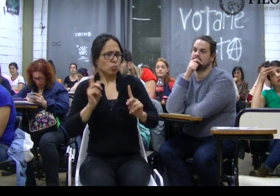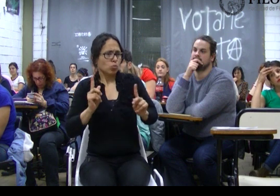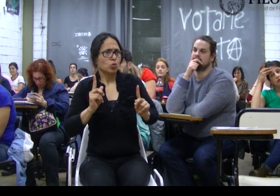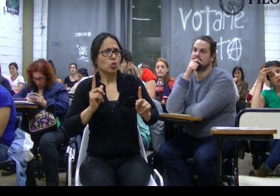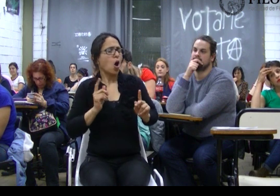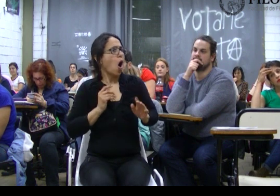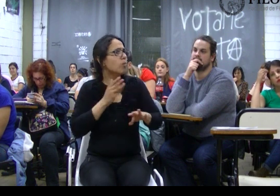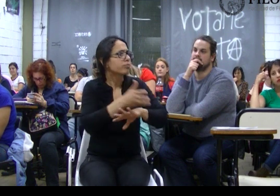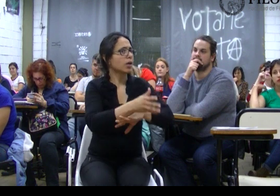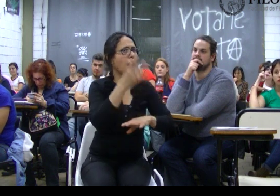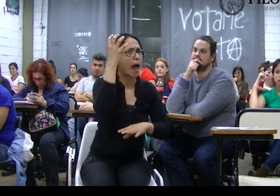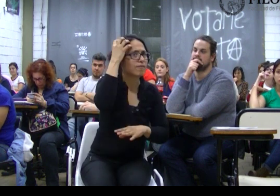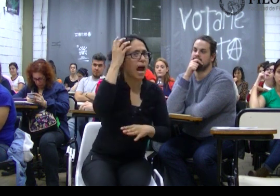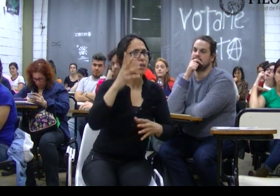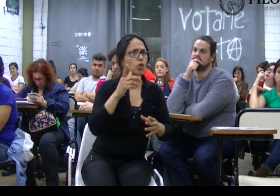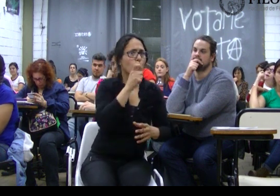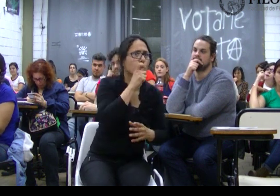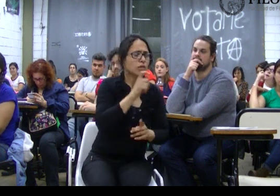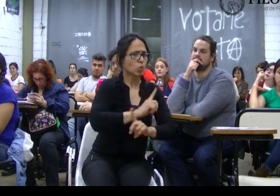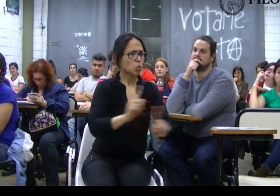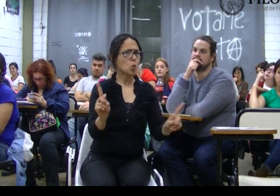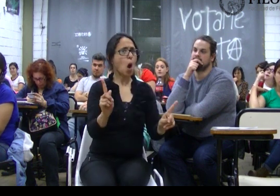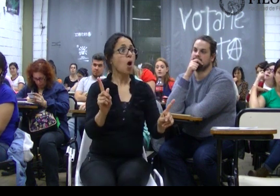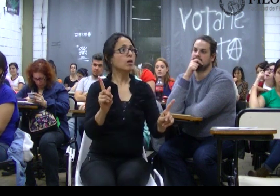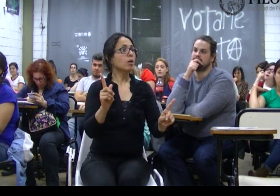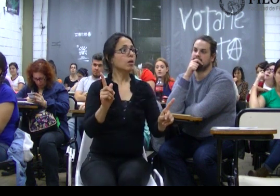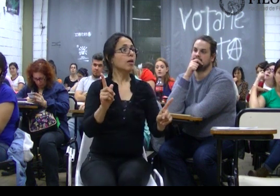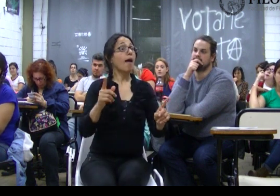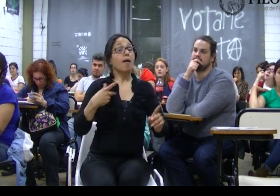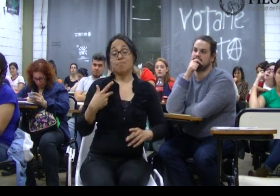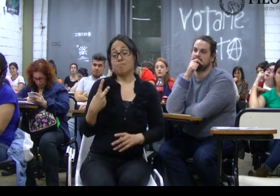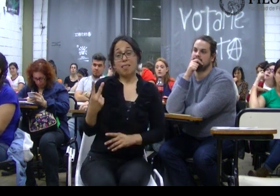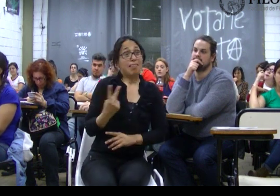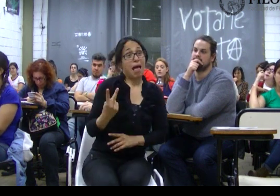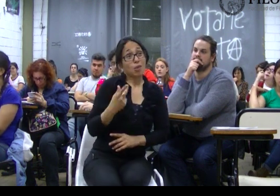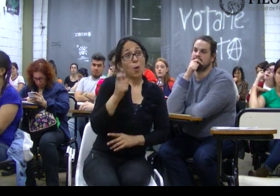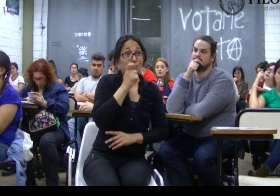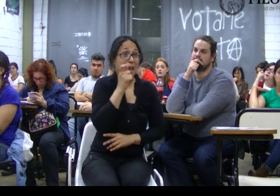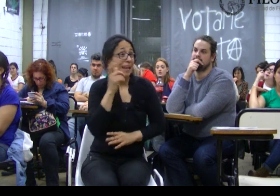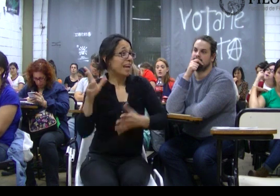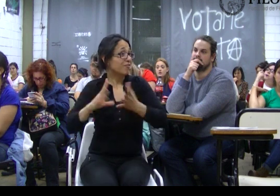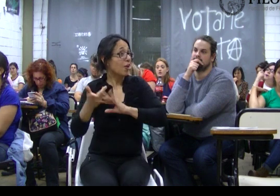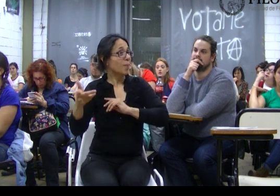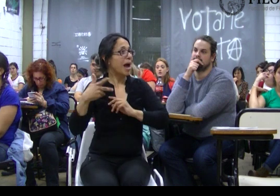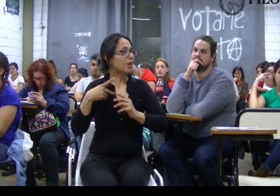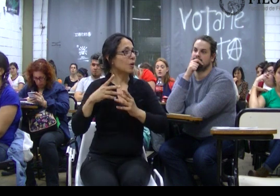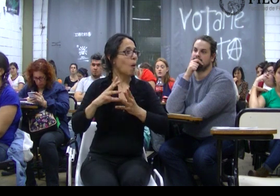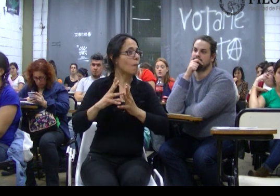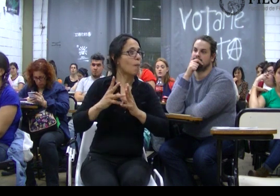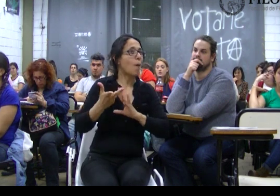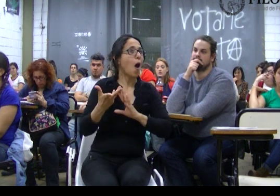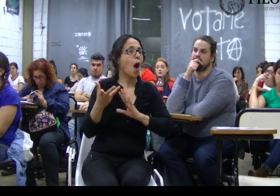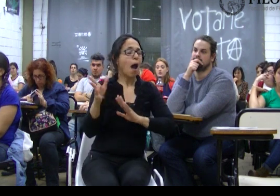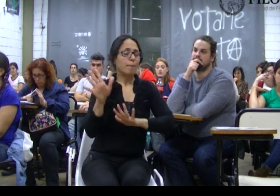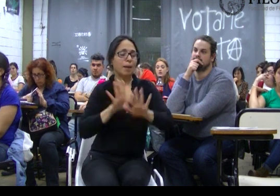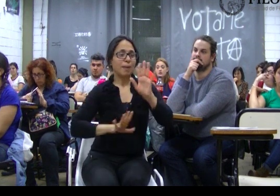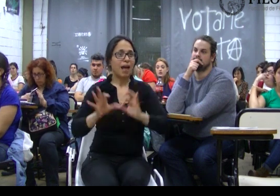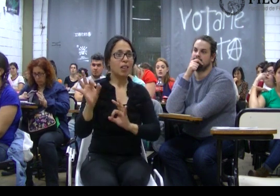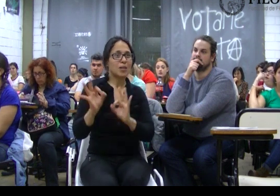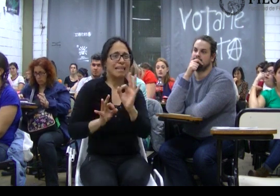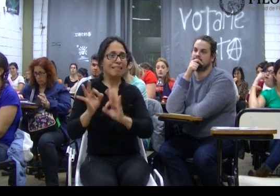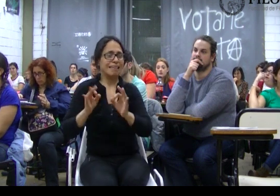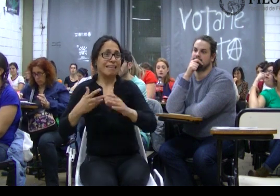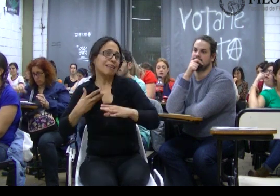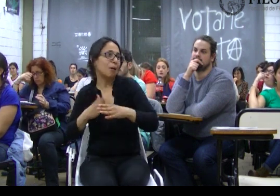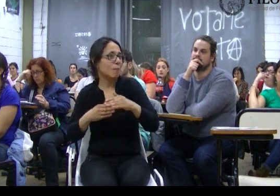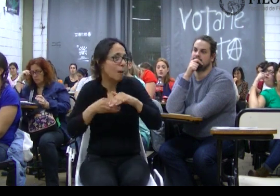que se den besos en general. Las pibas habían construido su intimidad, habían hecho toda una estrategia para poder, digamos, darse